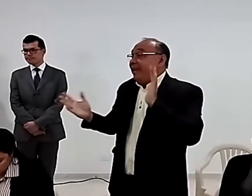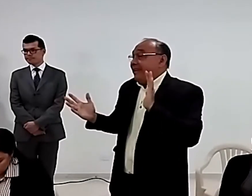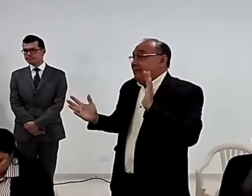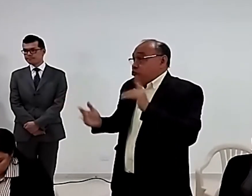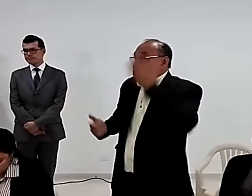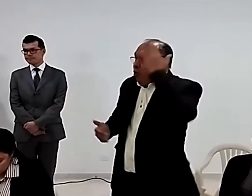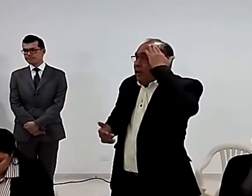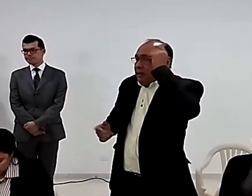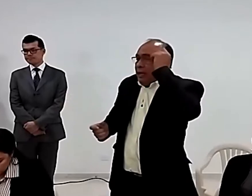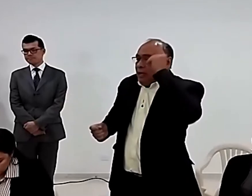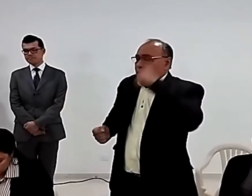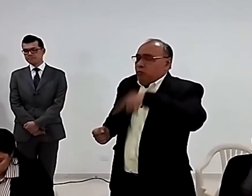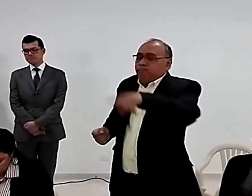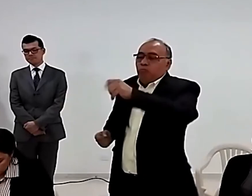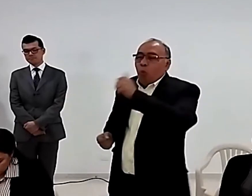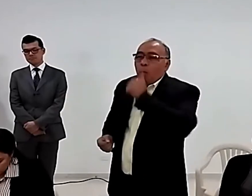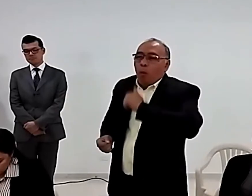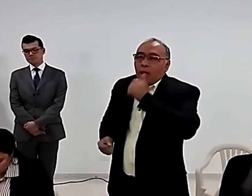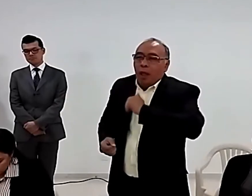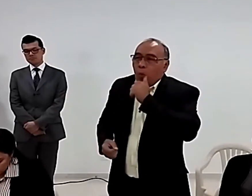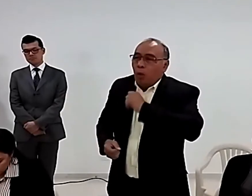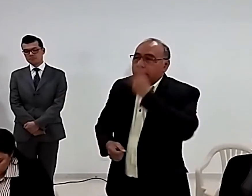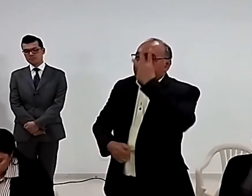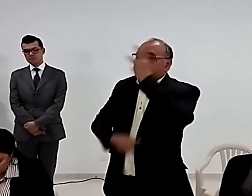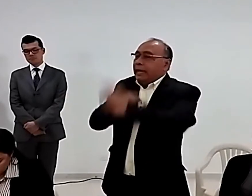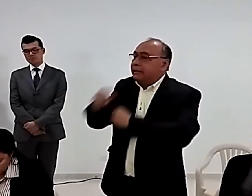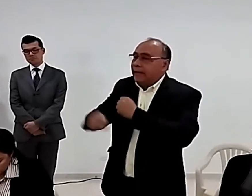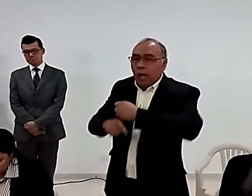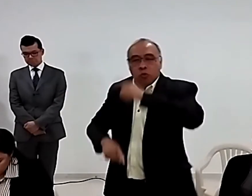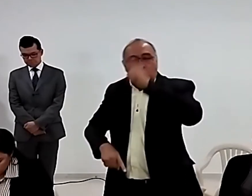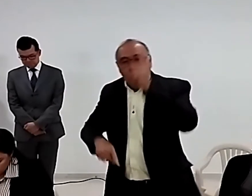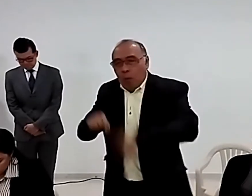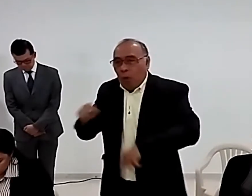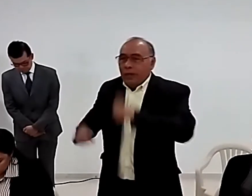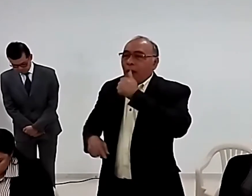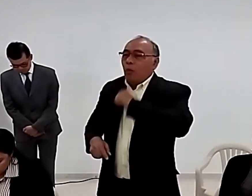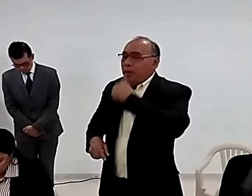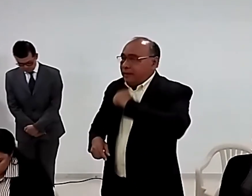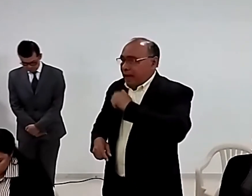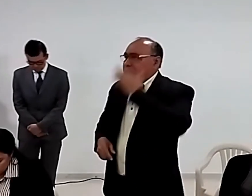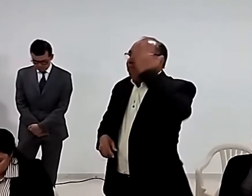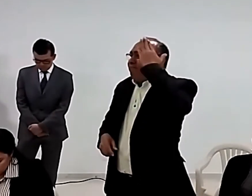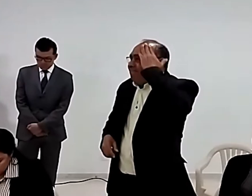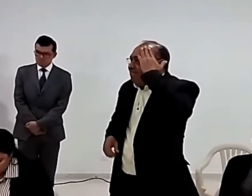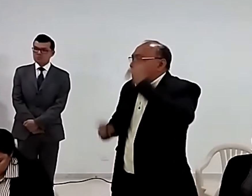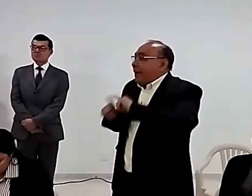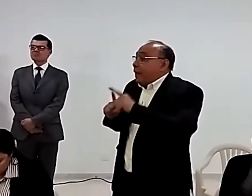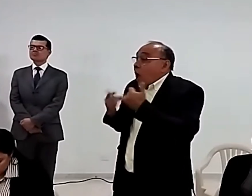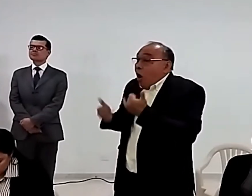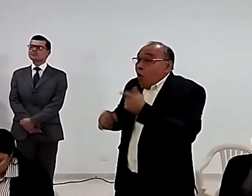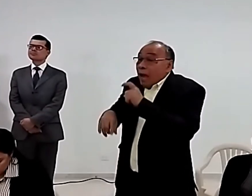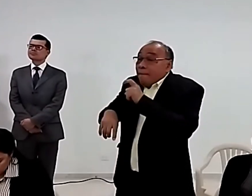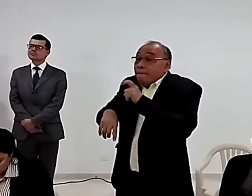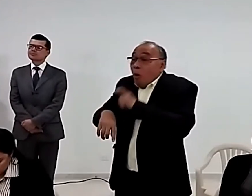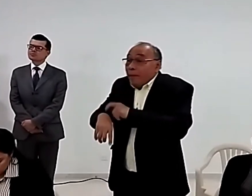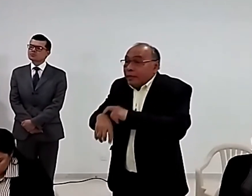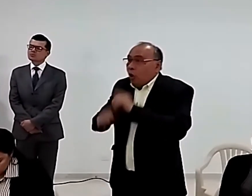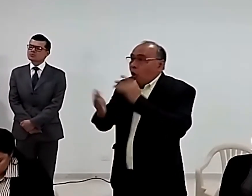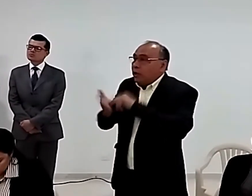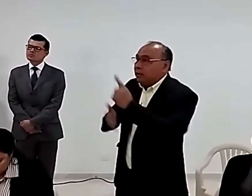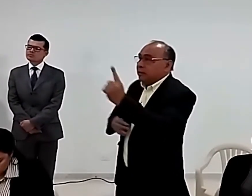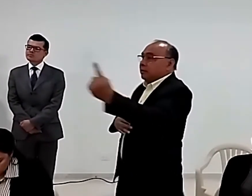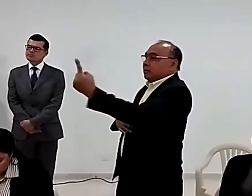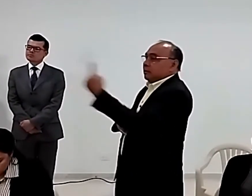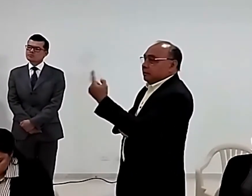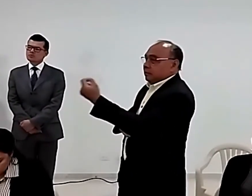instancia si el instrumento legal a los requerimientos de la intersección puede pasar a otras instancias sabemos que